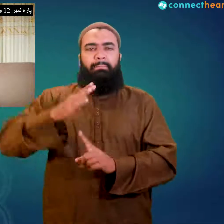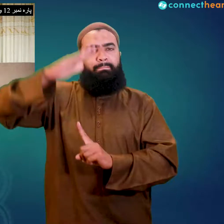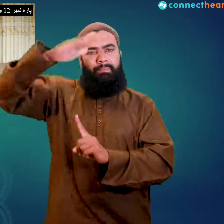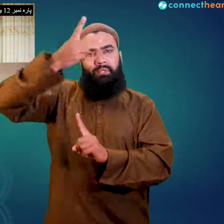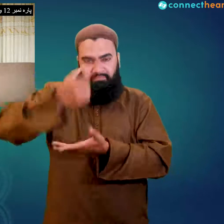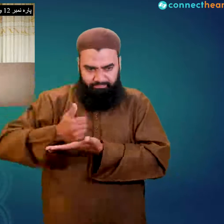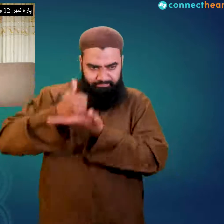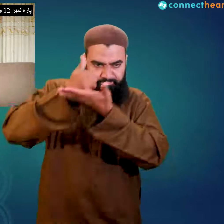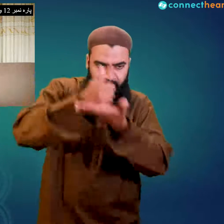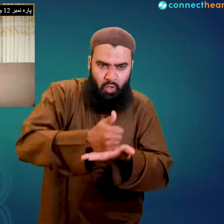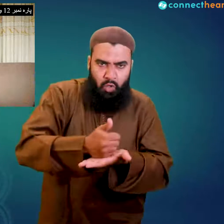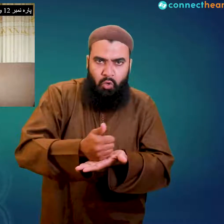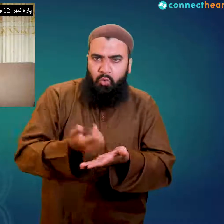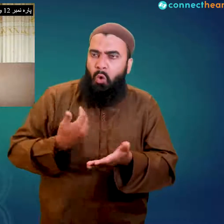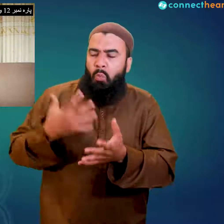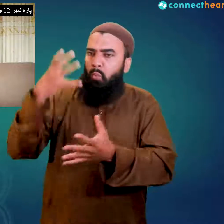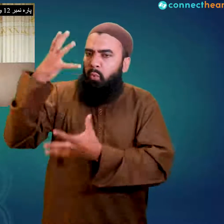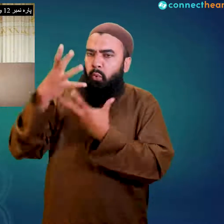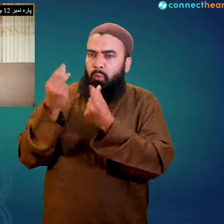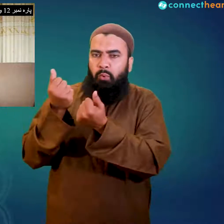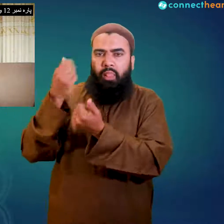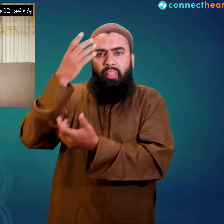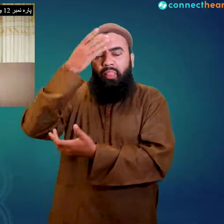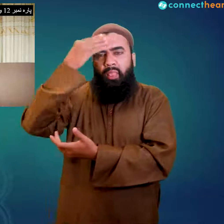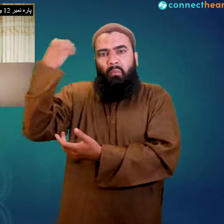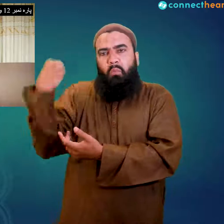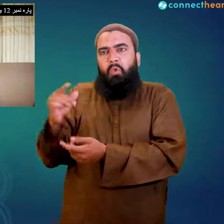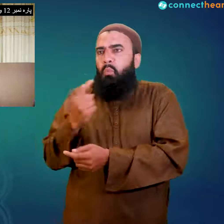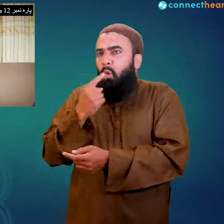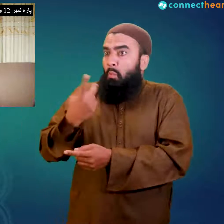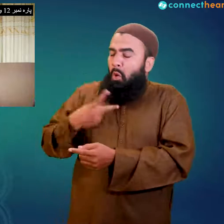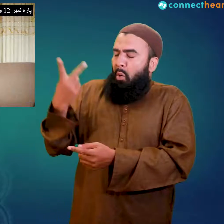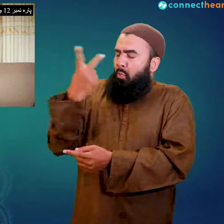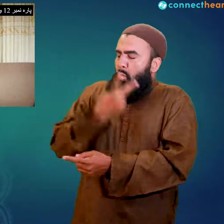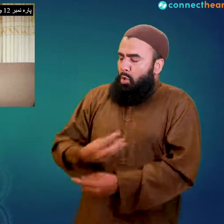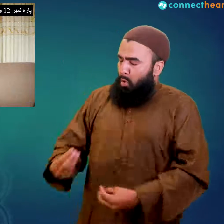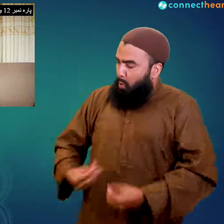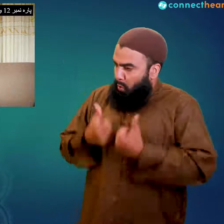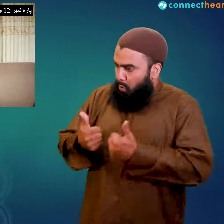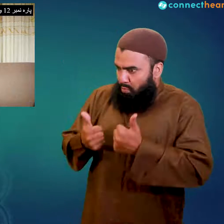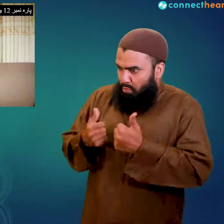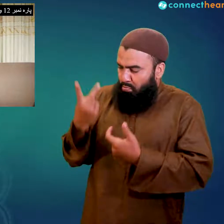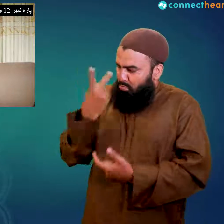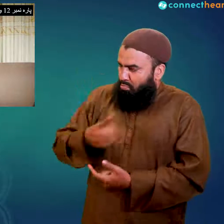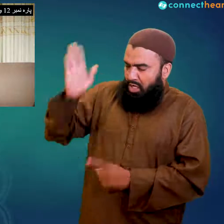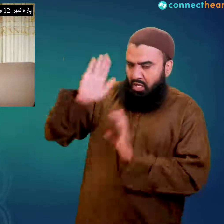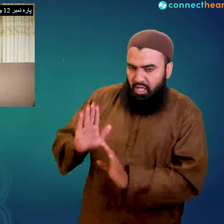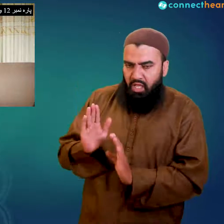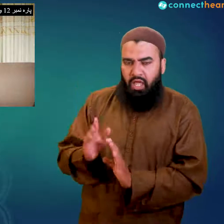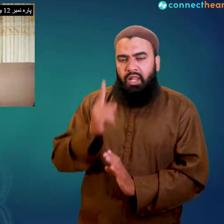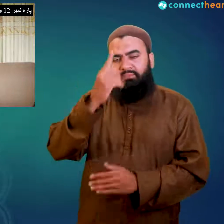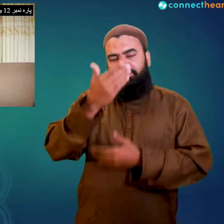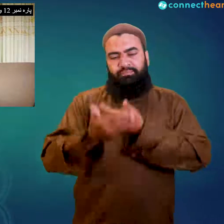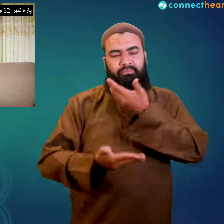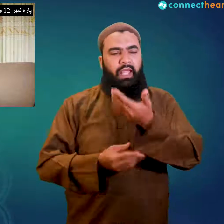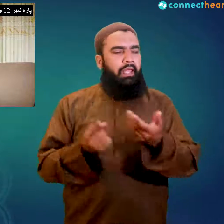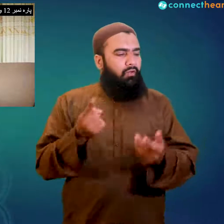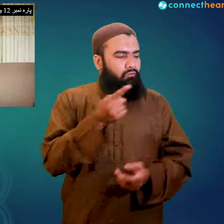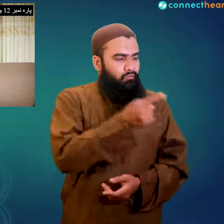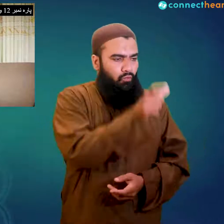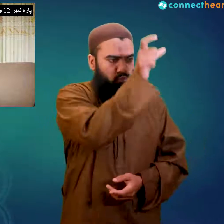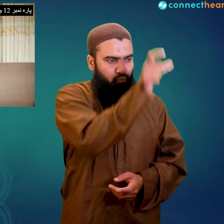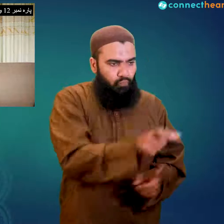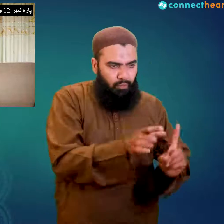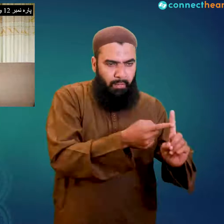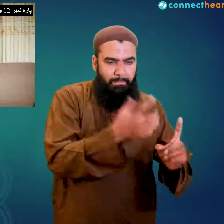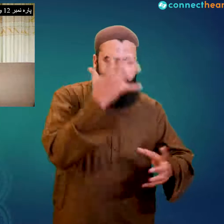دو کیفیات انسان کی اس آیت کے اندر بتائی گئیں۔ ایک یہ کہ جب اس سے کوئی نعمت چلی جائے یا اس